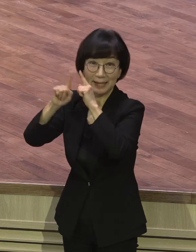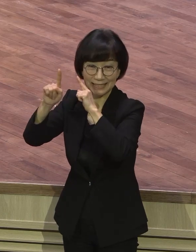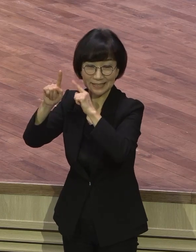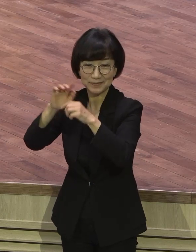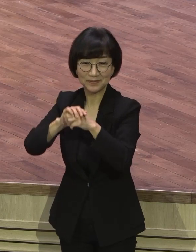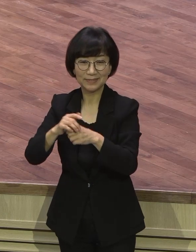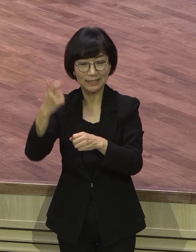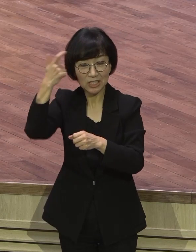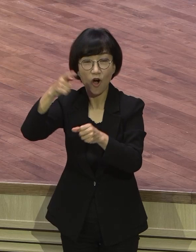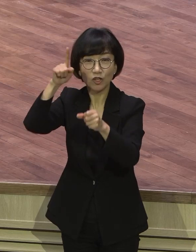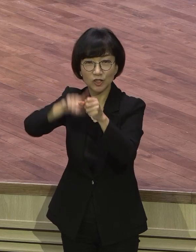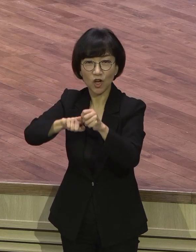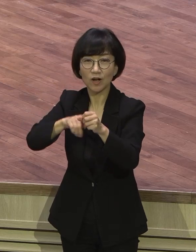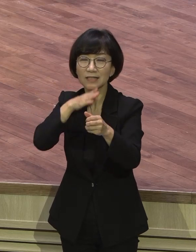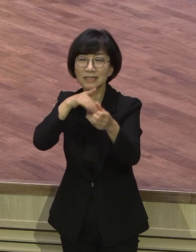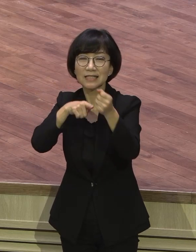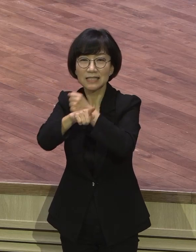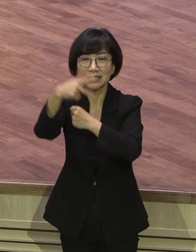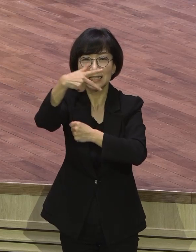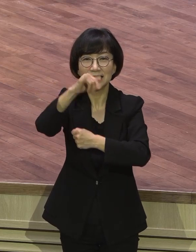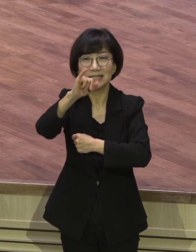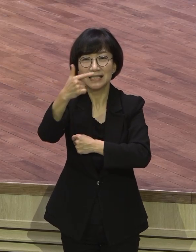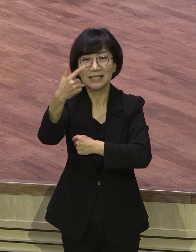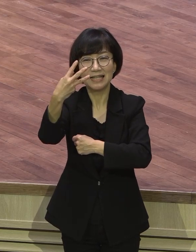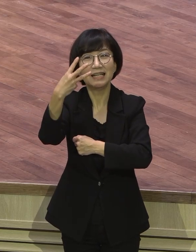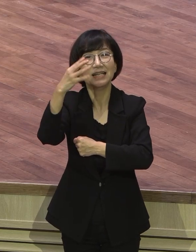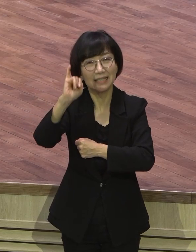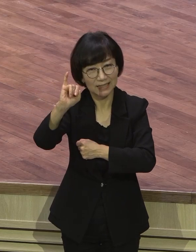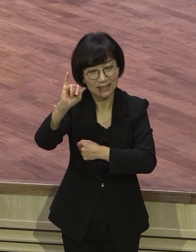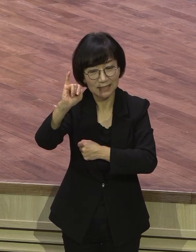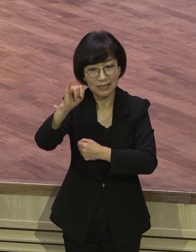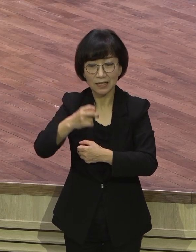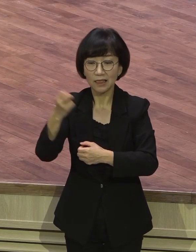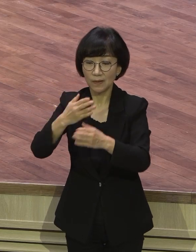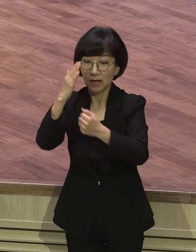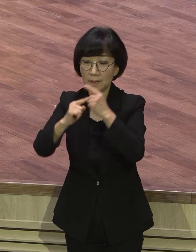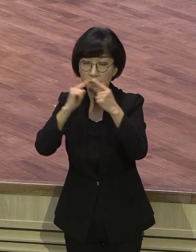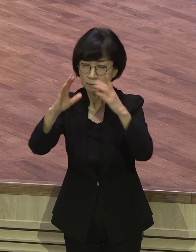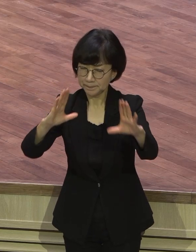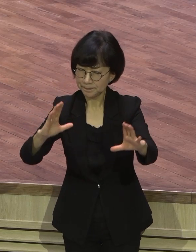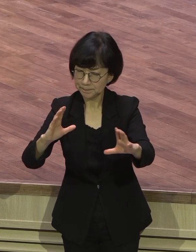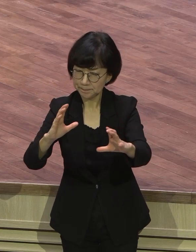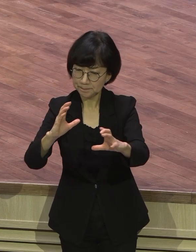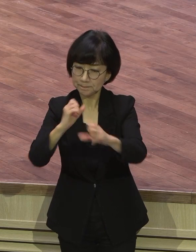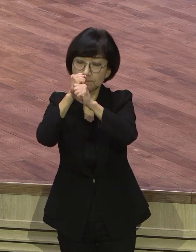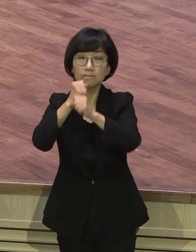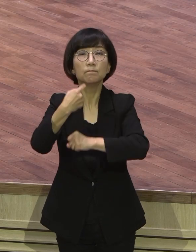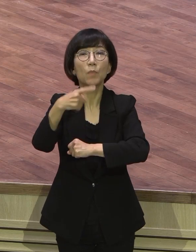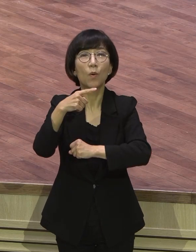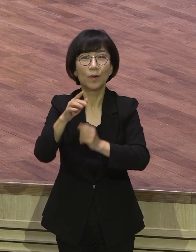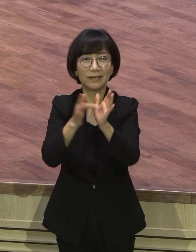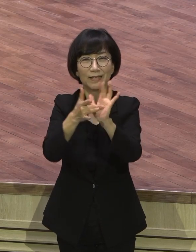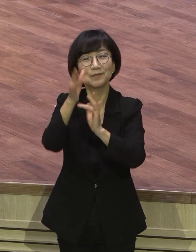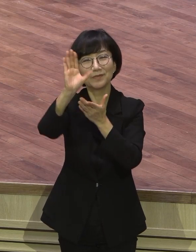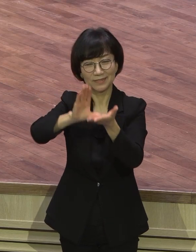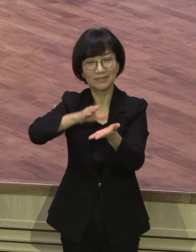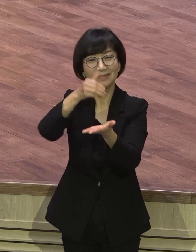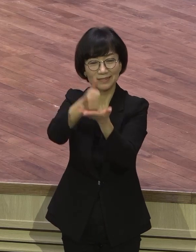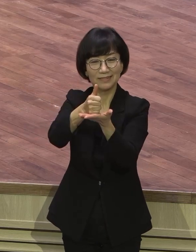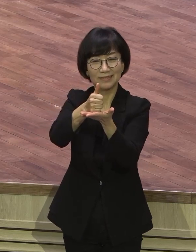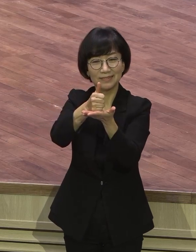영적 진리다는 거예요 그리고 하나님의 말씀의 핵심이 뭡니까 핵심 말씀 핵심 예수 그리스도